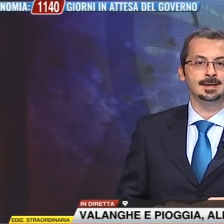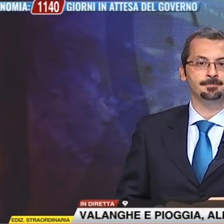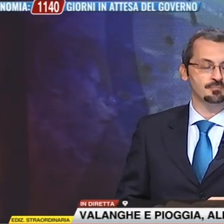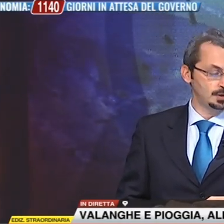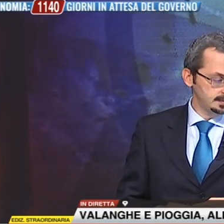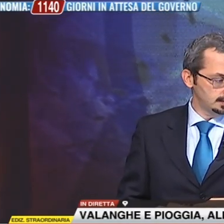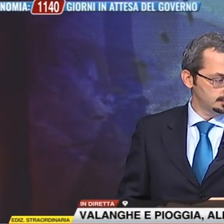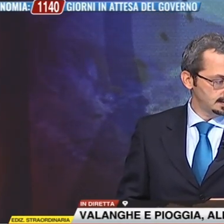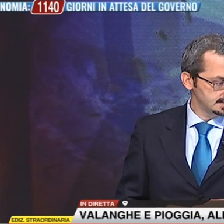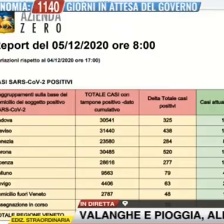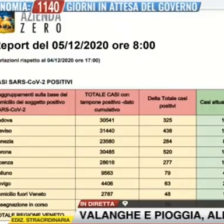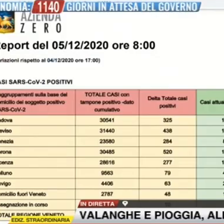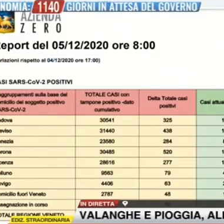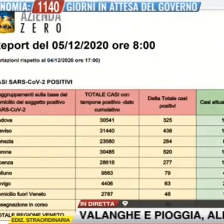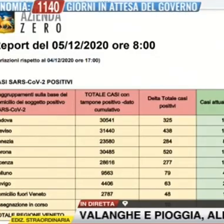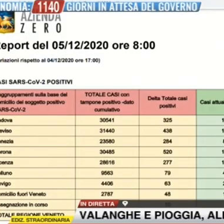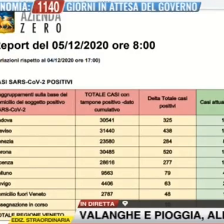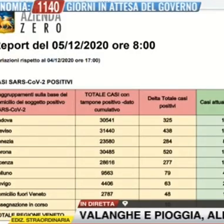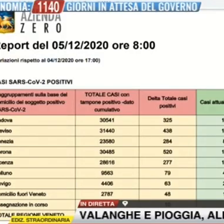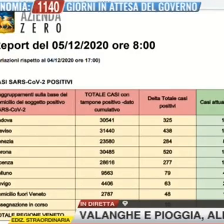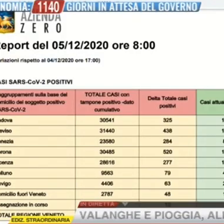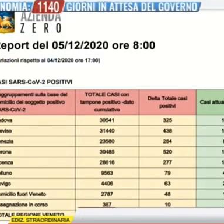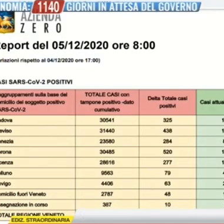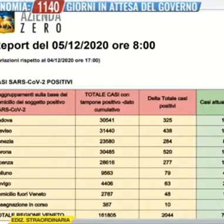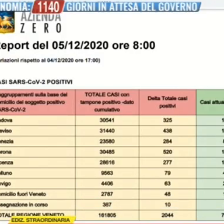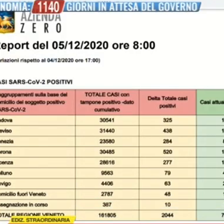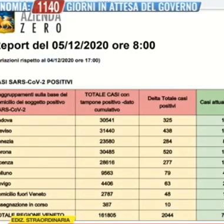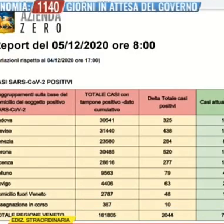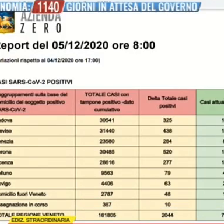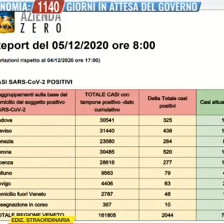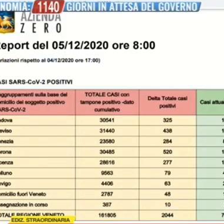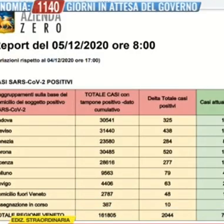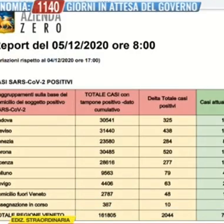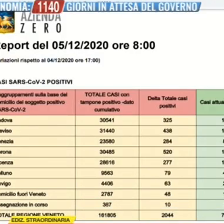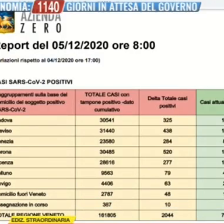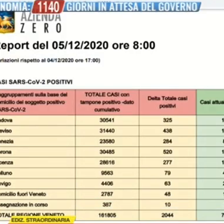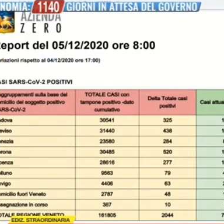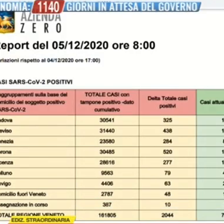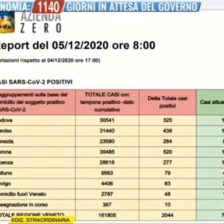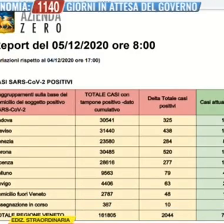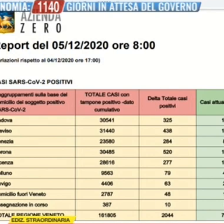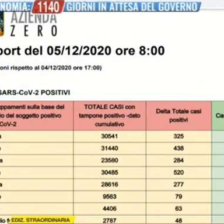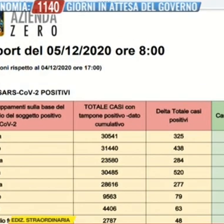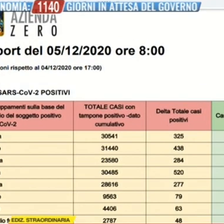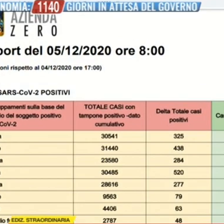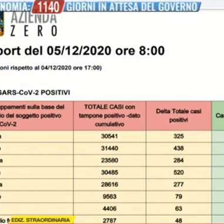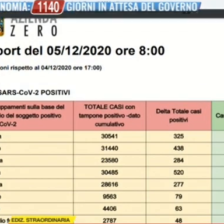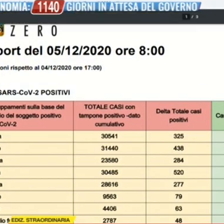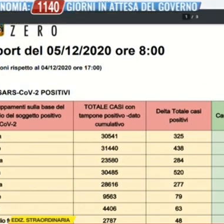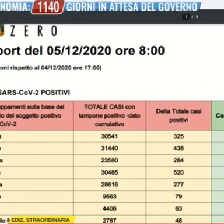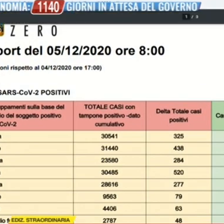il bollettino dell'azienda zero della notte con 2044 nuove